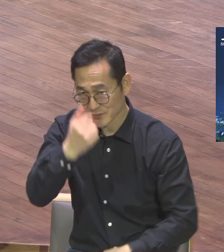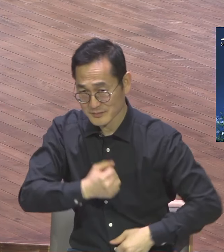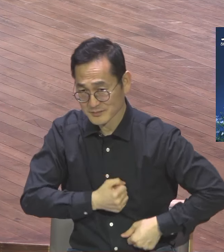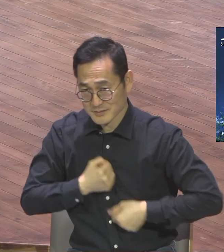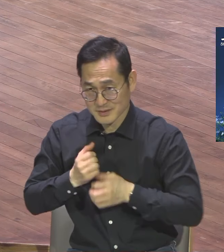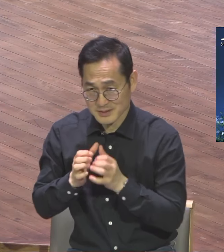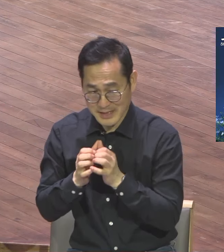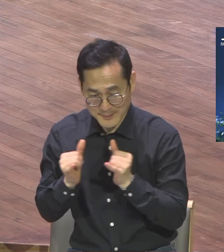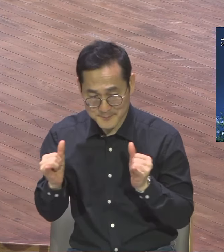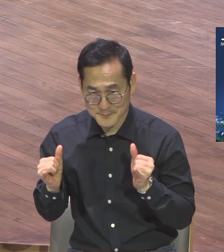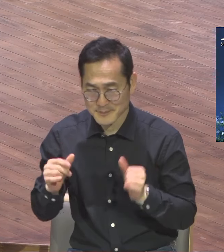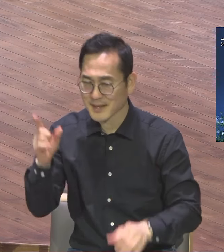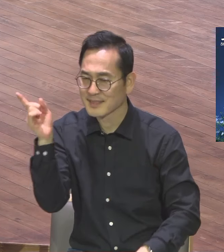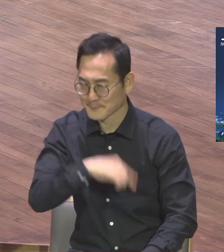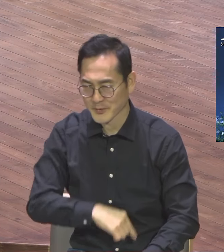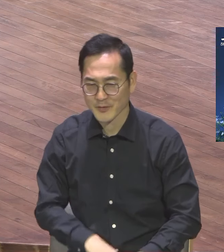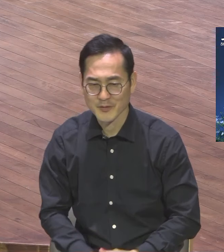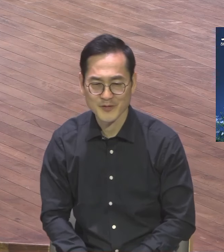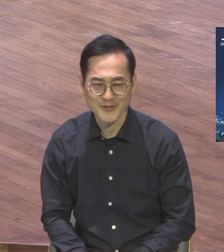사람은 악질이에요, 악질.